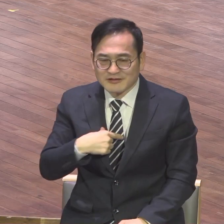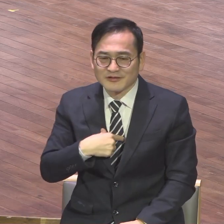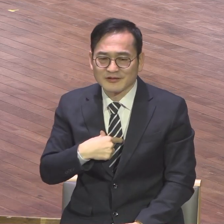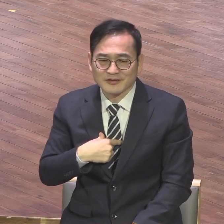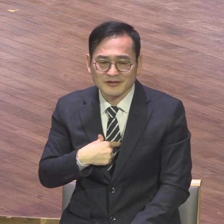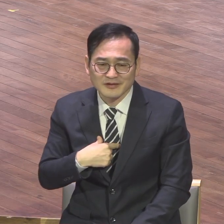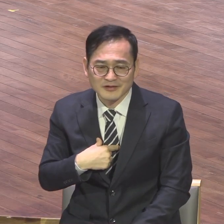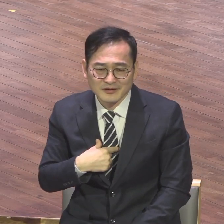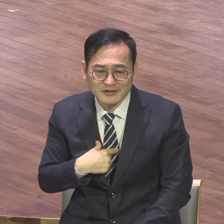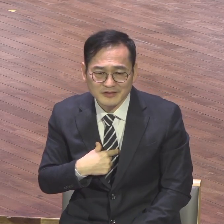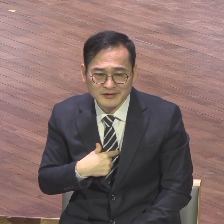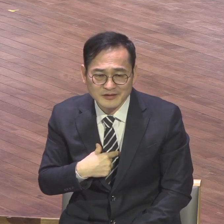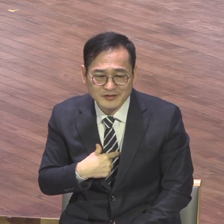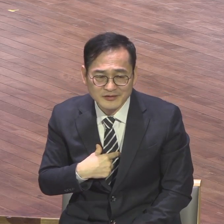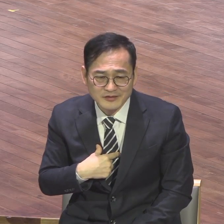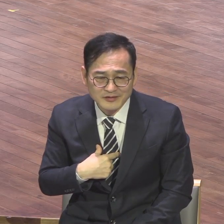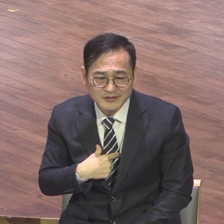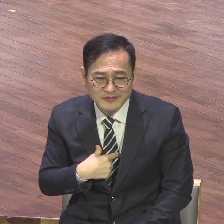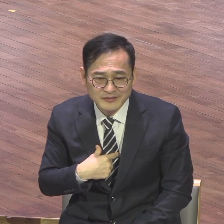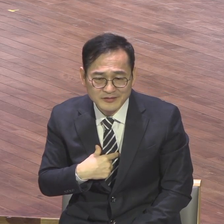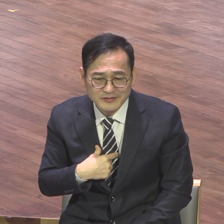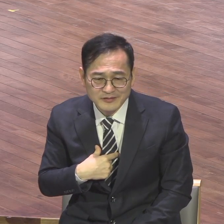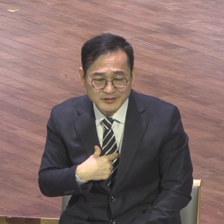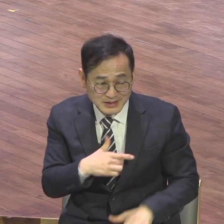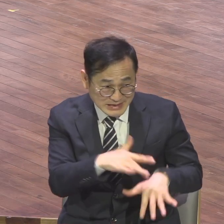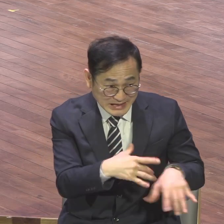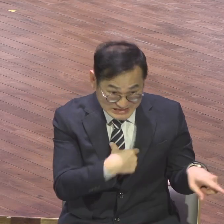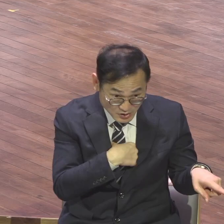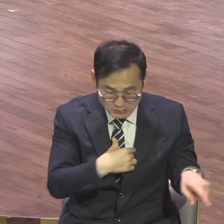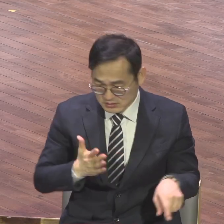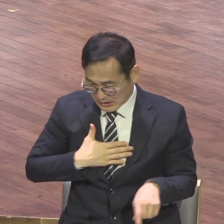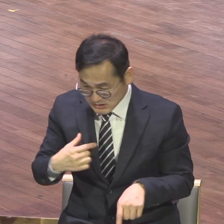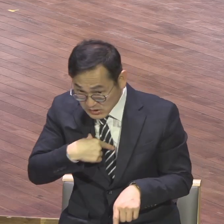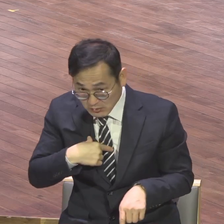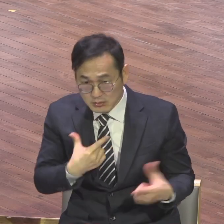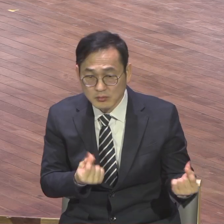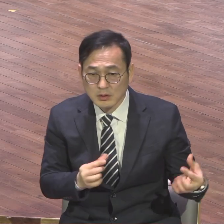여러분 점검해 보세요. 여러분 영혼 상태가